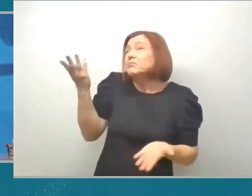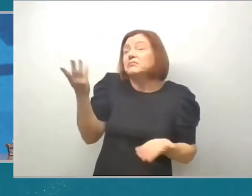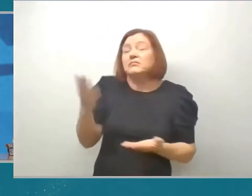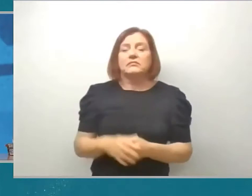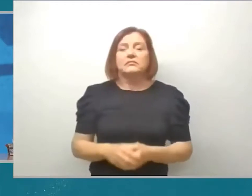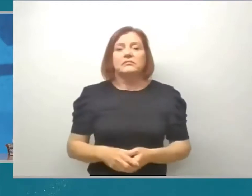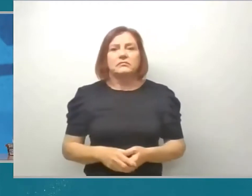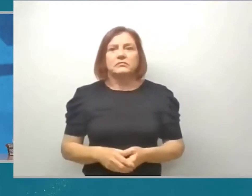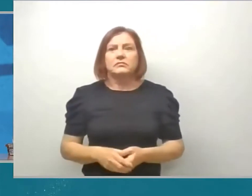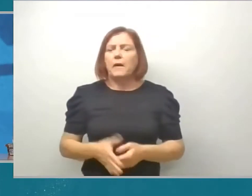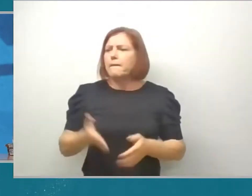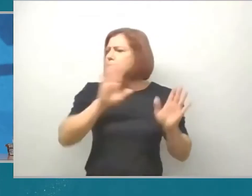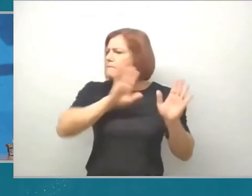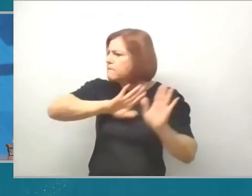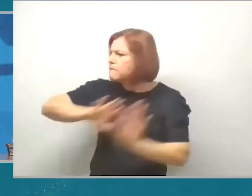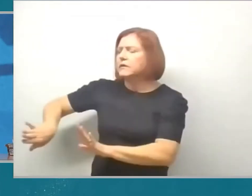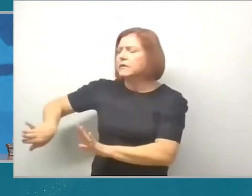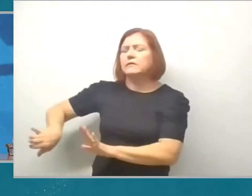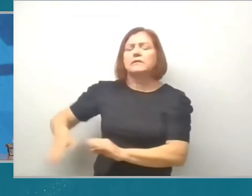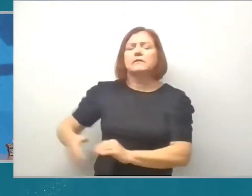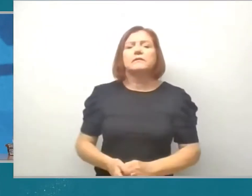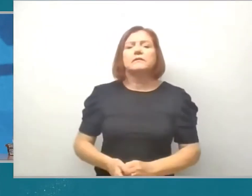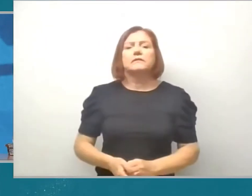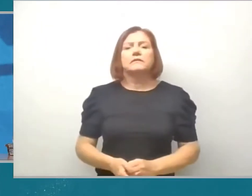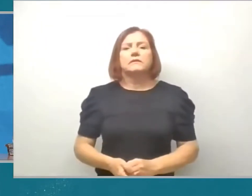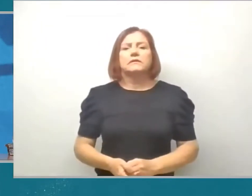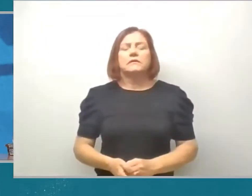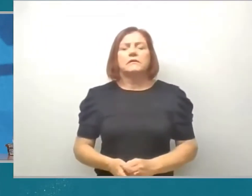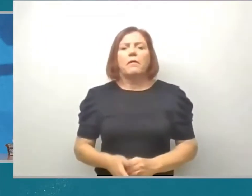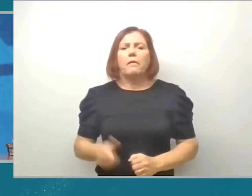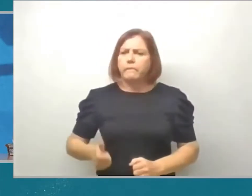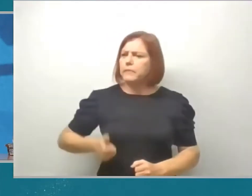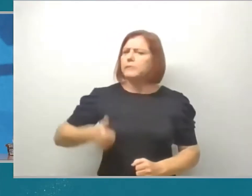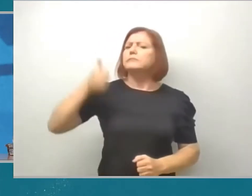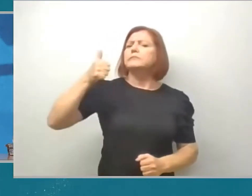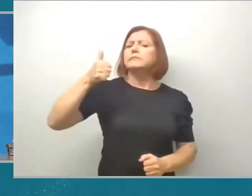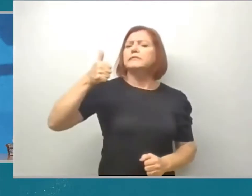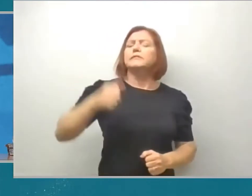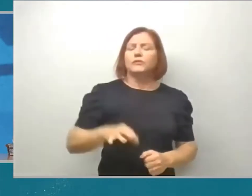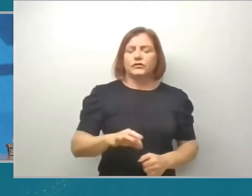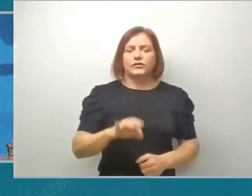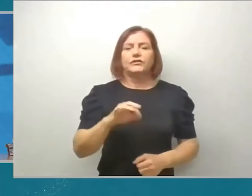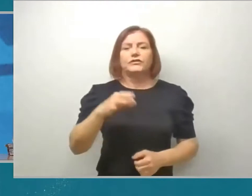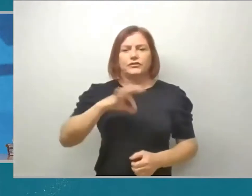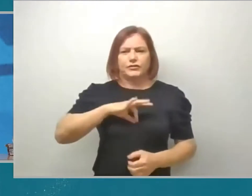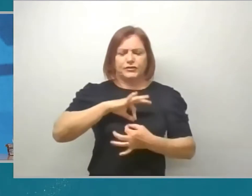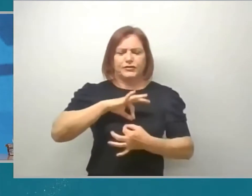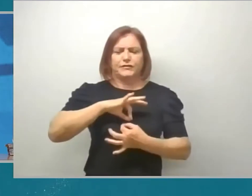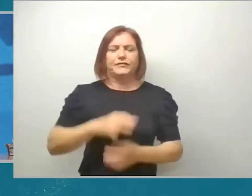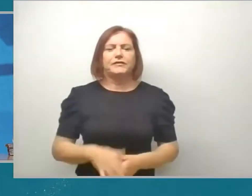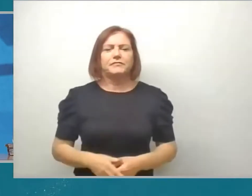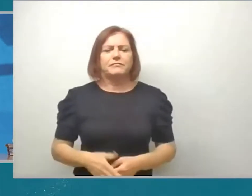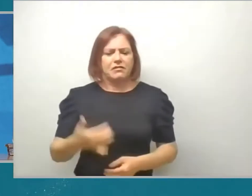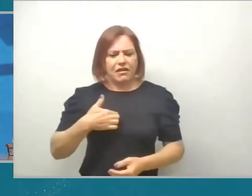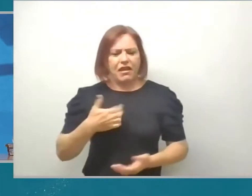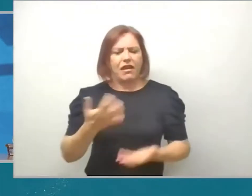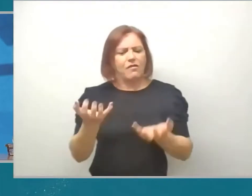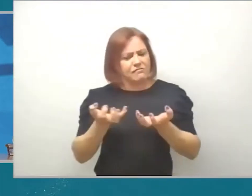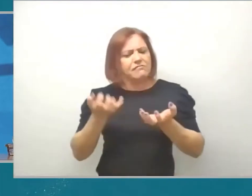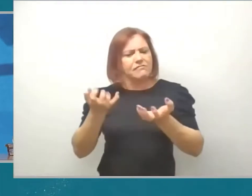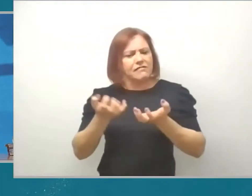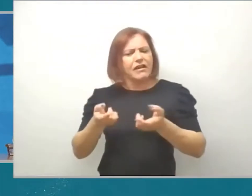Chega! Vamos ser espírito positivo. Eu quero ser um vencedor.